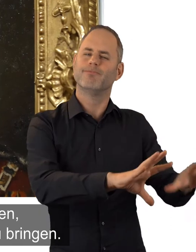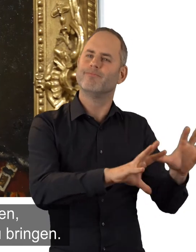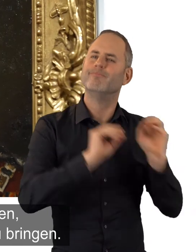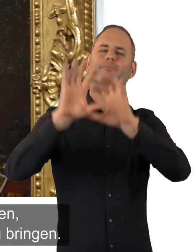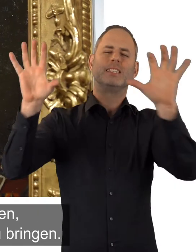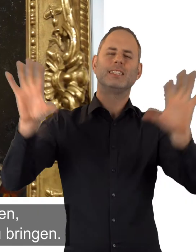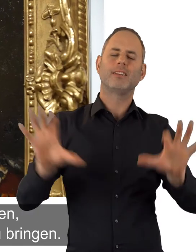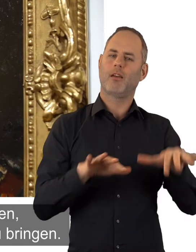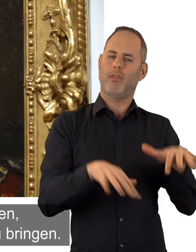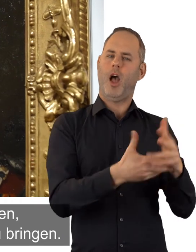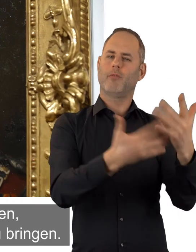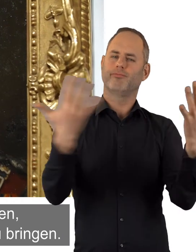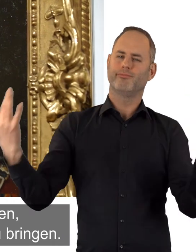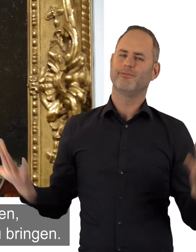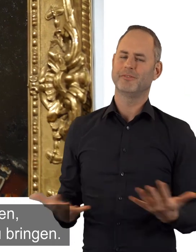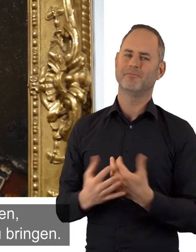Bewusstsein zu bringen.